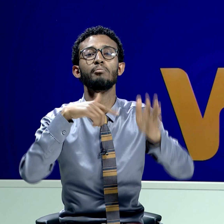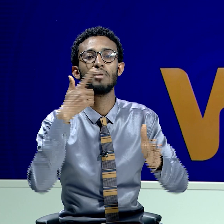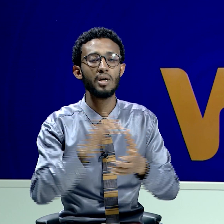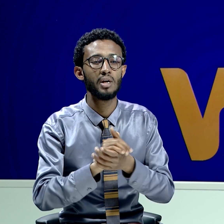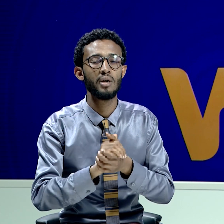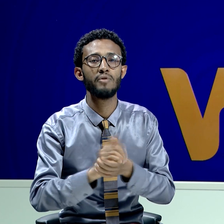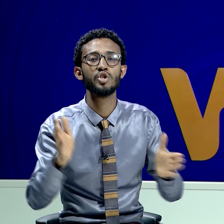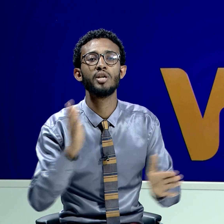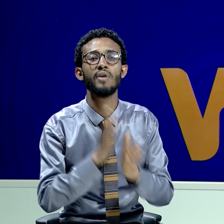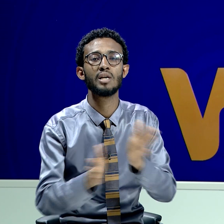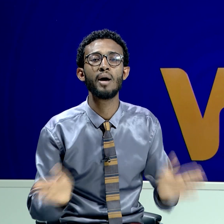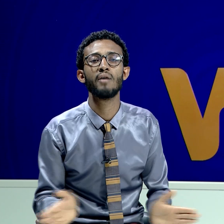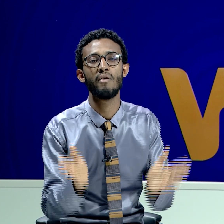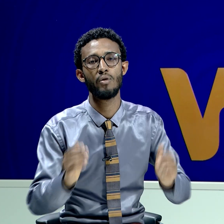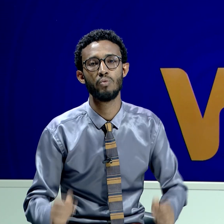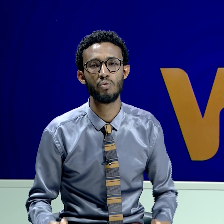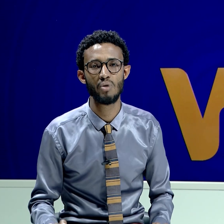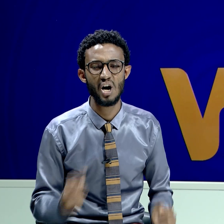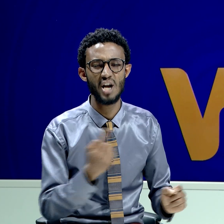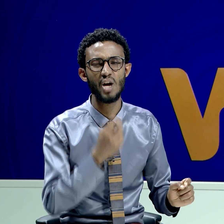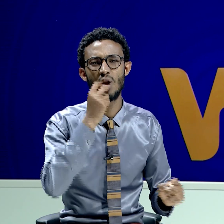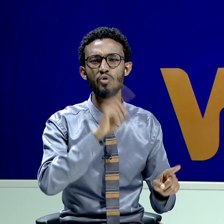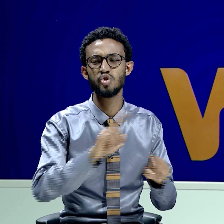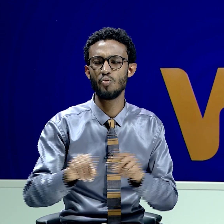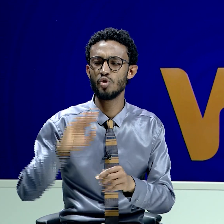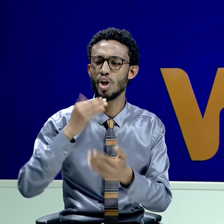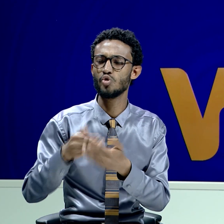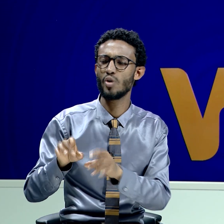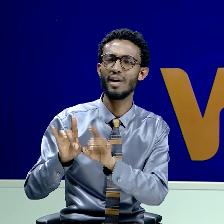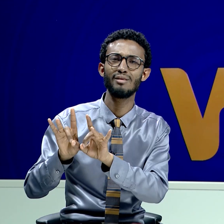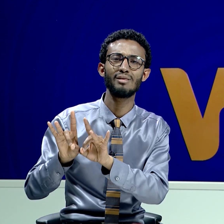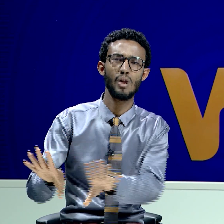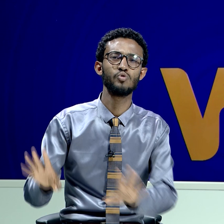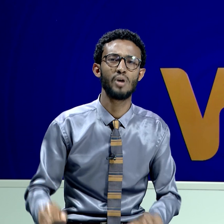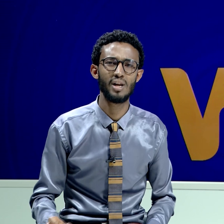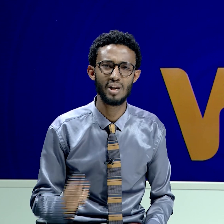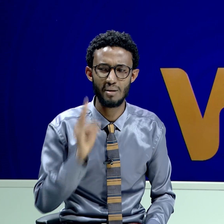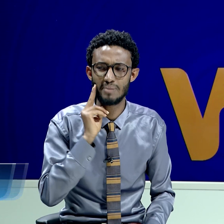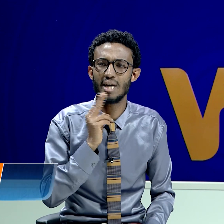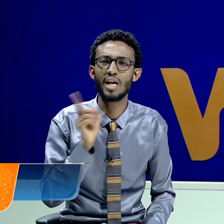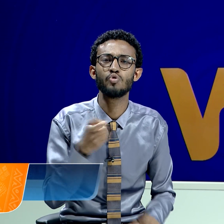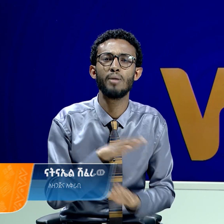ቢል ፍጭ እንዲፈጸም ያገፋፈሉ እንደዱ ወላጆች ደም ወጫዎች ወላይ ጥለልፏል። መስማሳን ሆነ